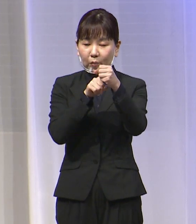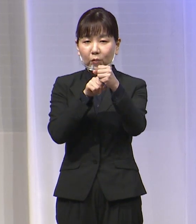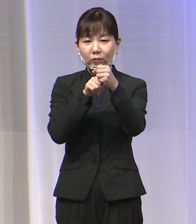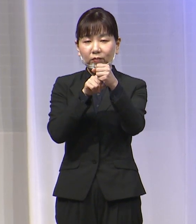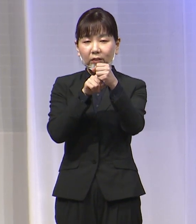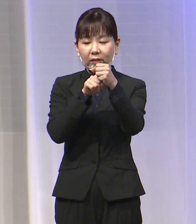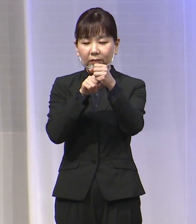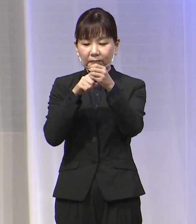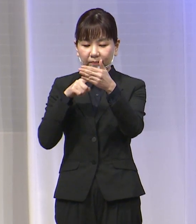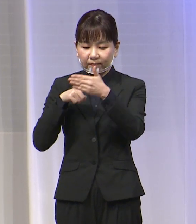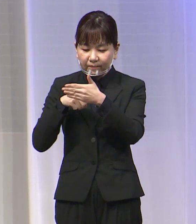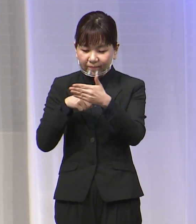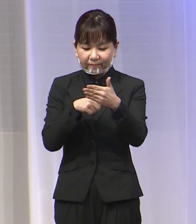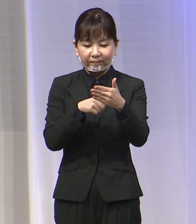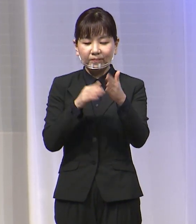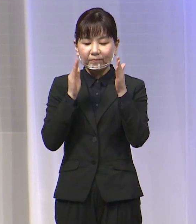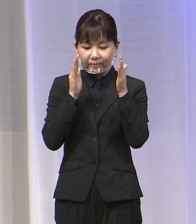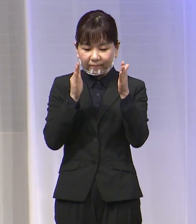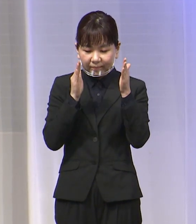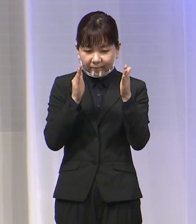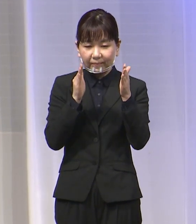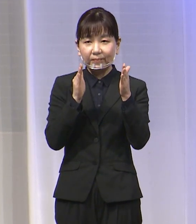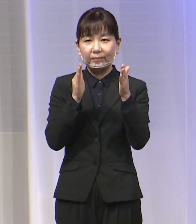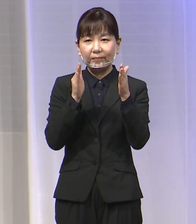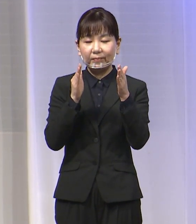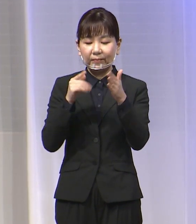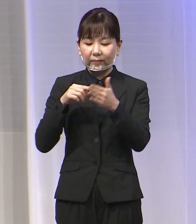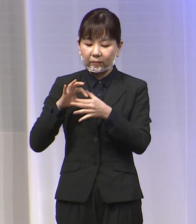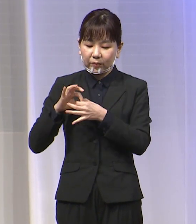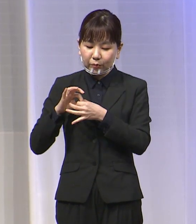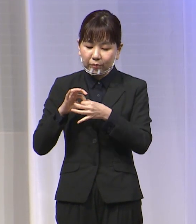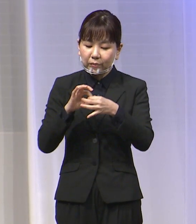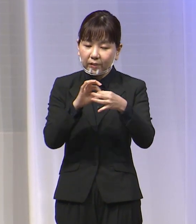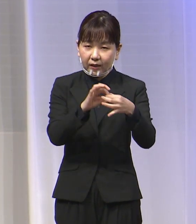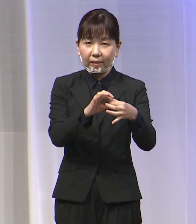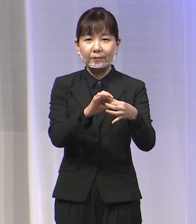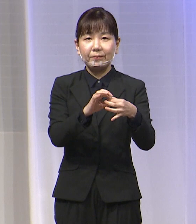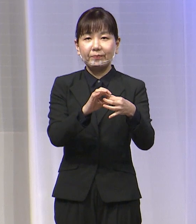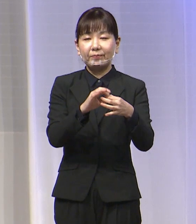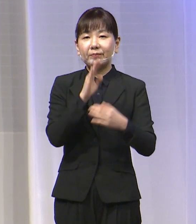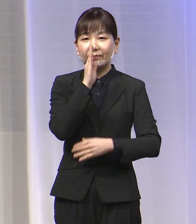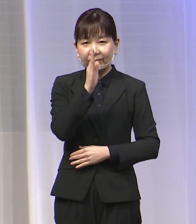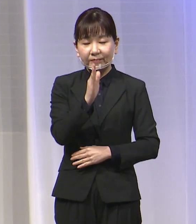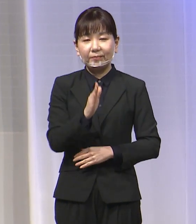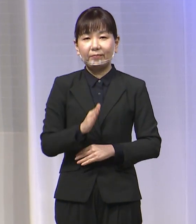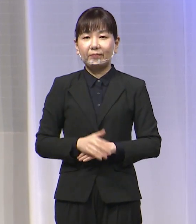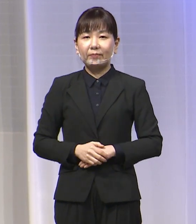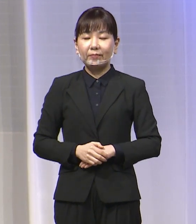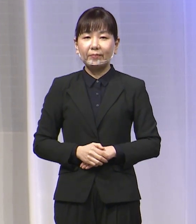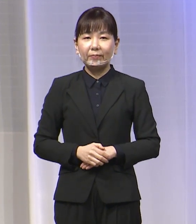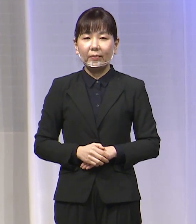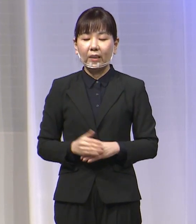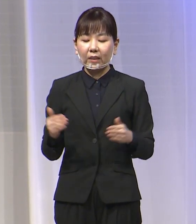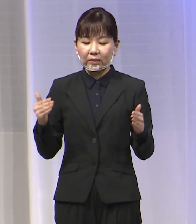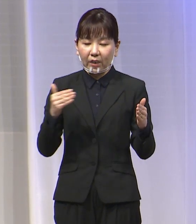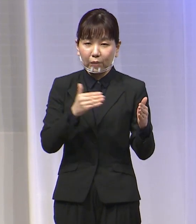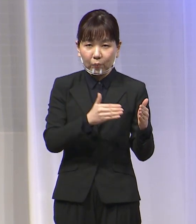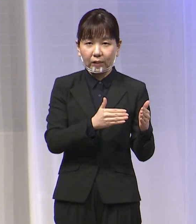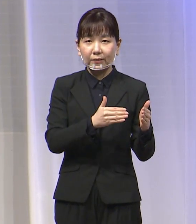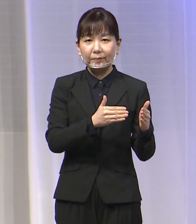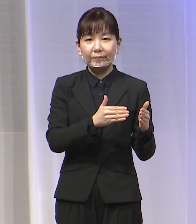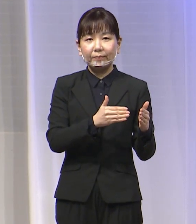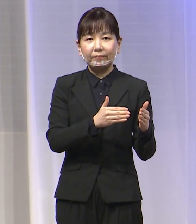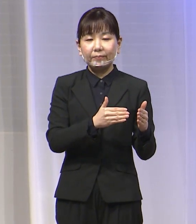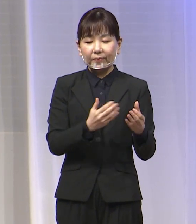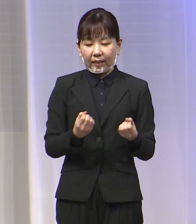て前向きに努力を積み重ねてください最後に